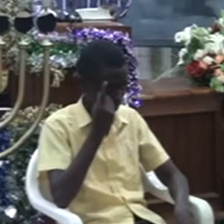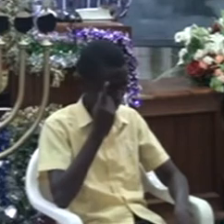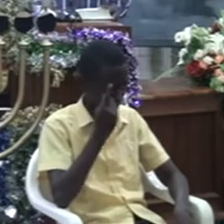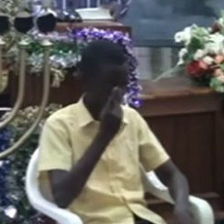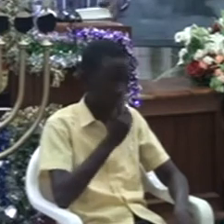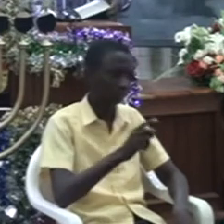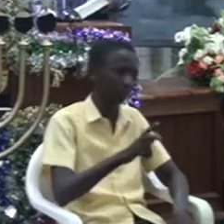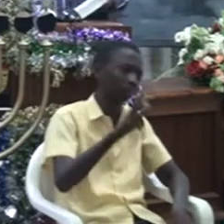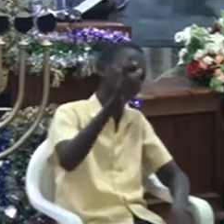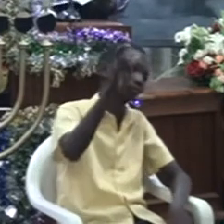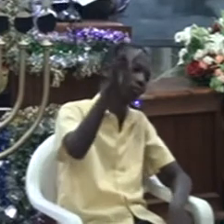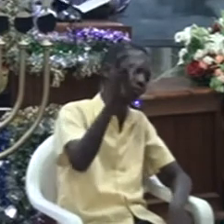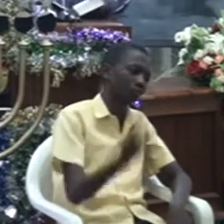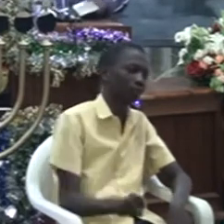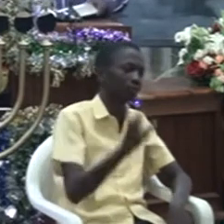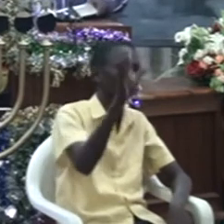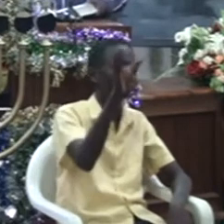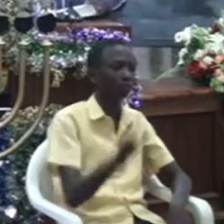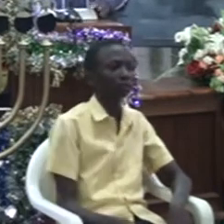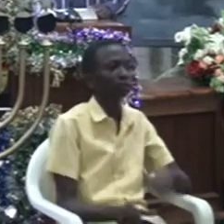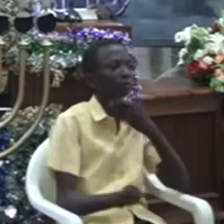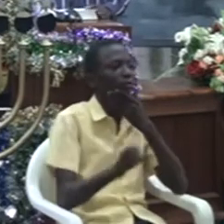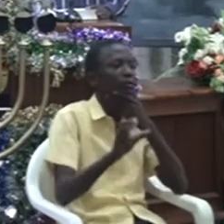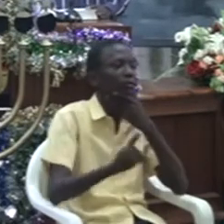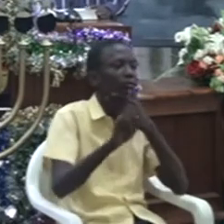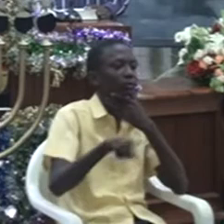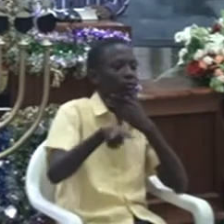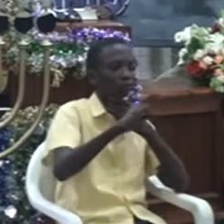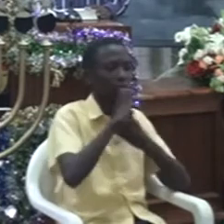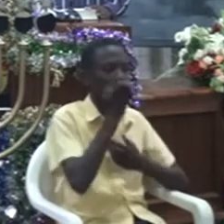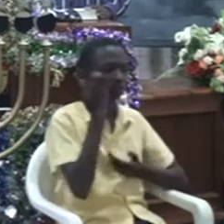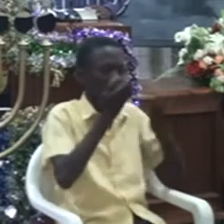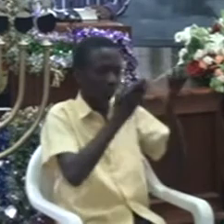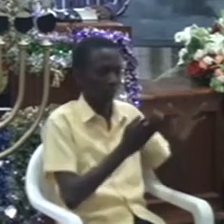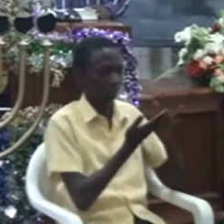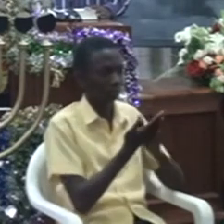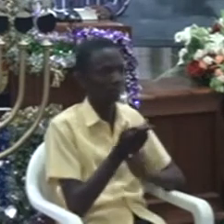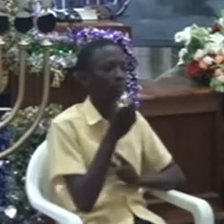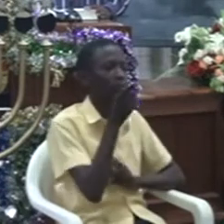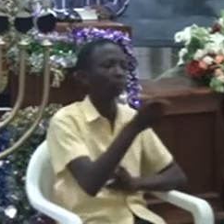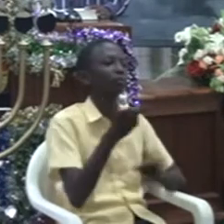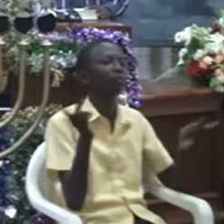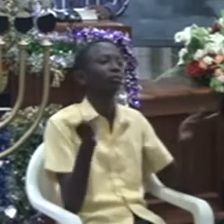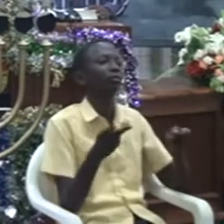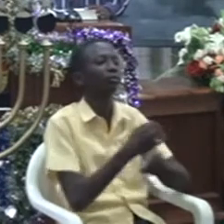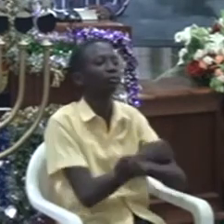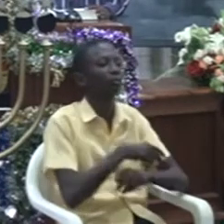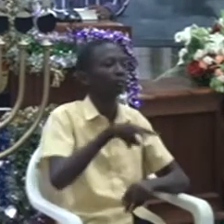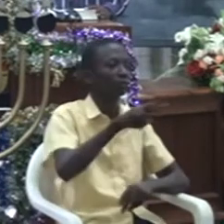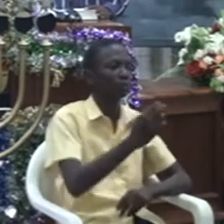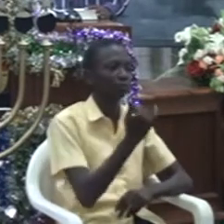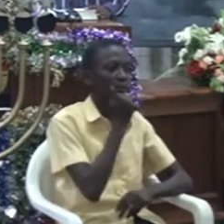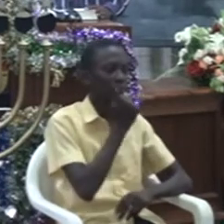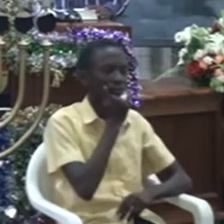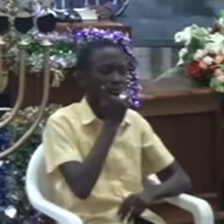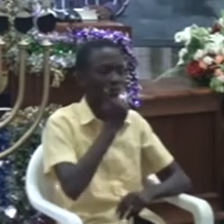Verset 1er. Kumustari ya kwanza. Vous étiez morts par vos offenses et par vos péchés. Nanyi mulikuwa wafu